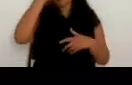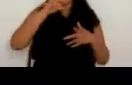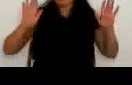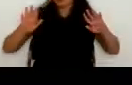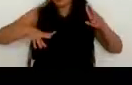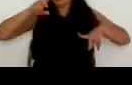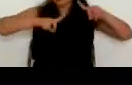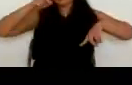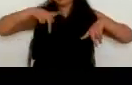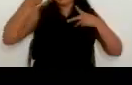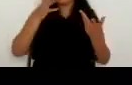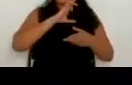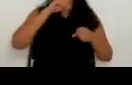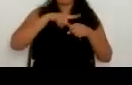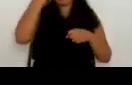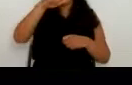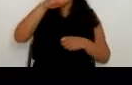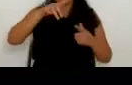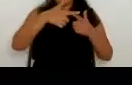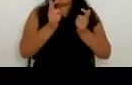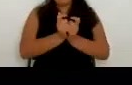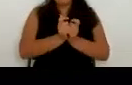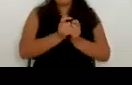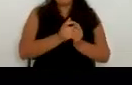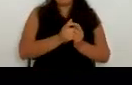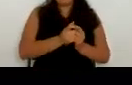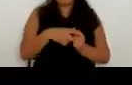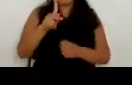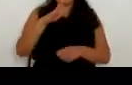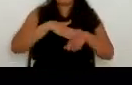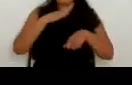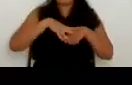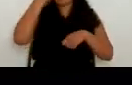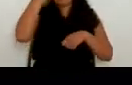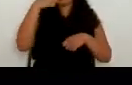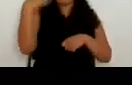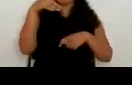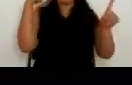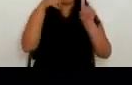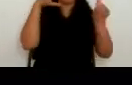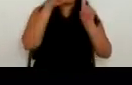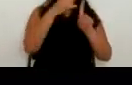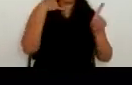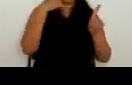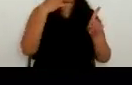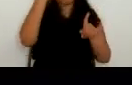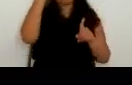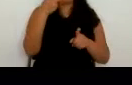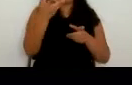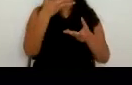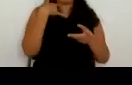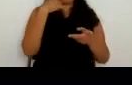que tiene su población pero sobre todo también del propósito que persiguen a la hora de hacer el estudio socio